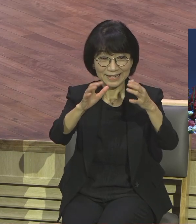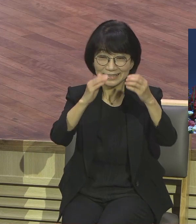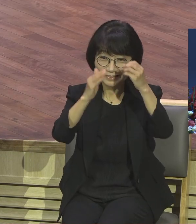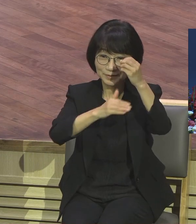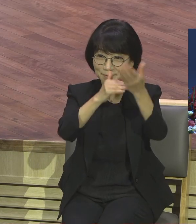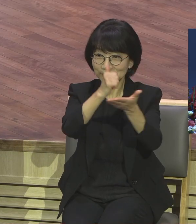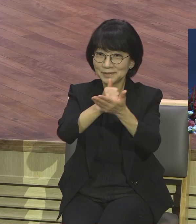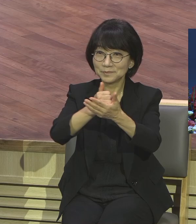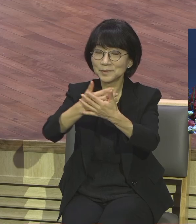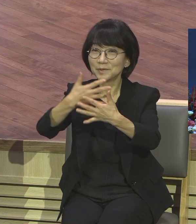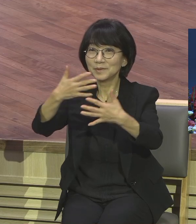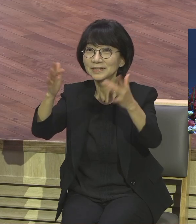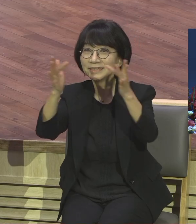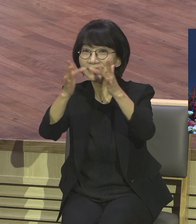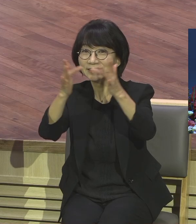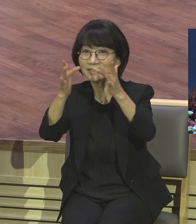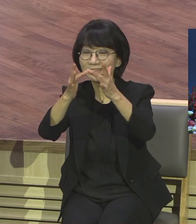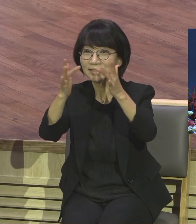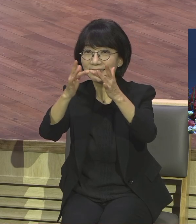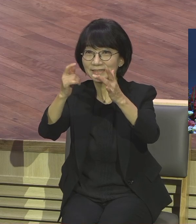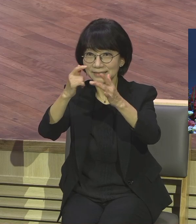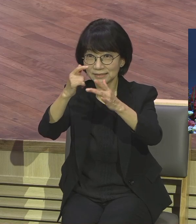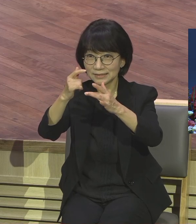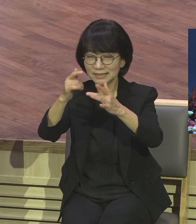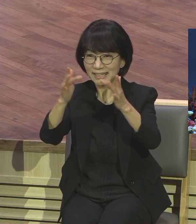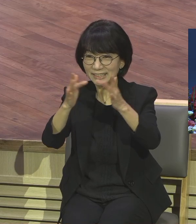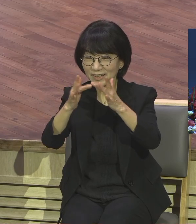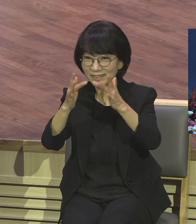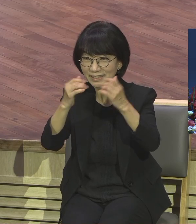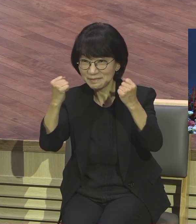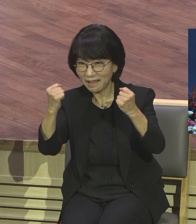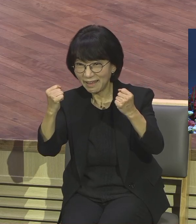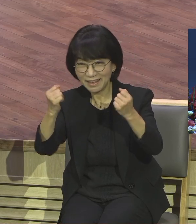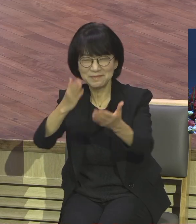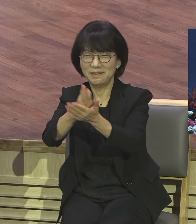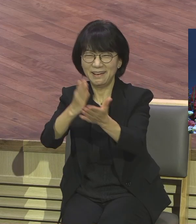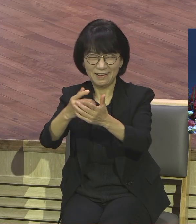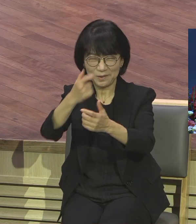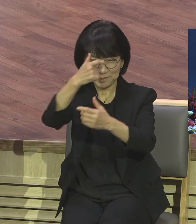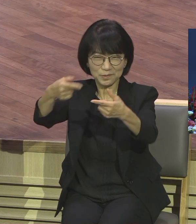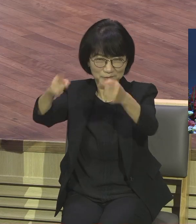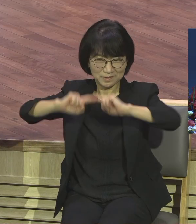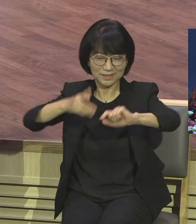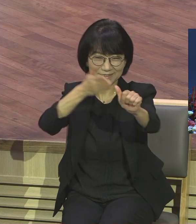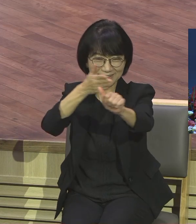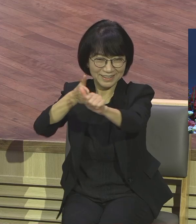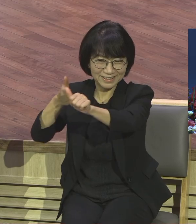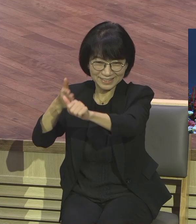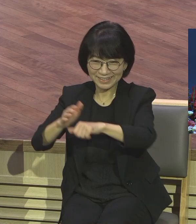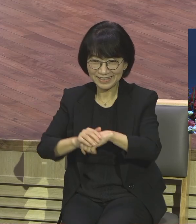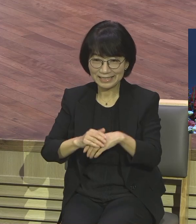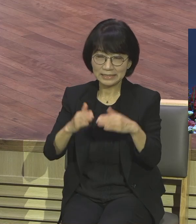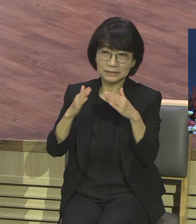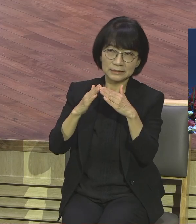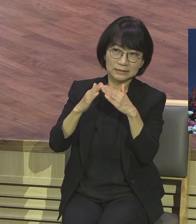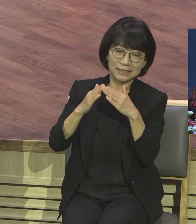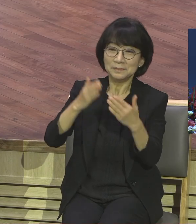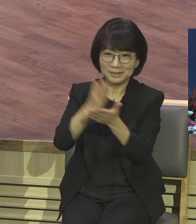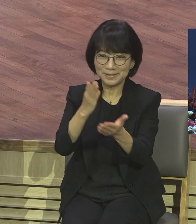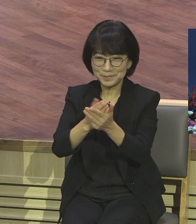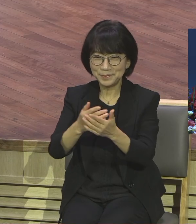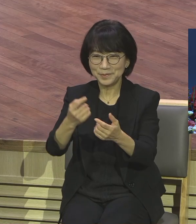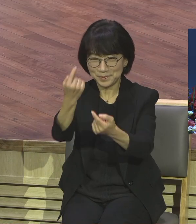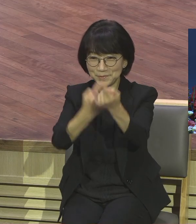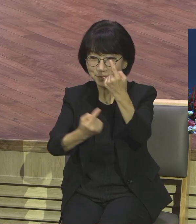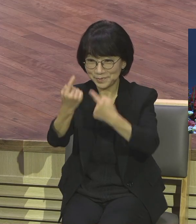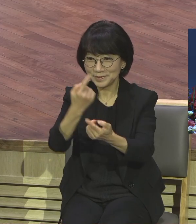온라인 예배 성도들 온라인 예배 이제 그만하시고 나오세요. 교회 나오세요. 나오시면 우리